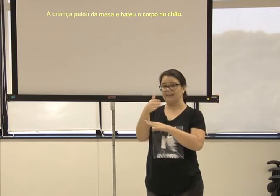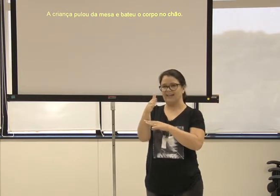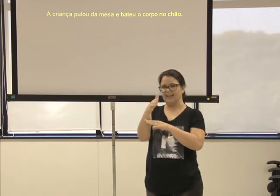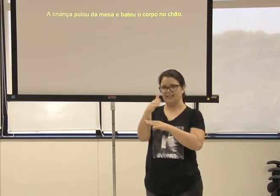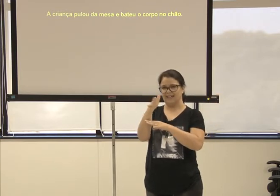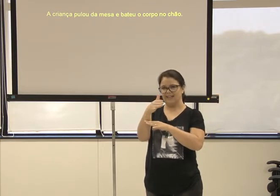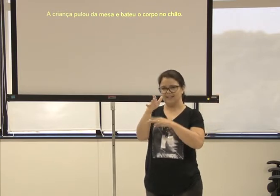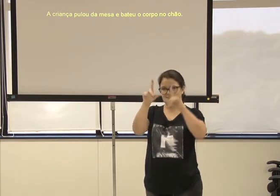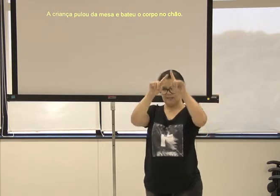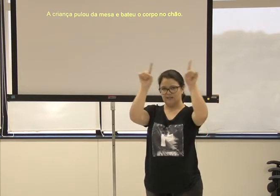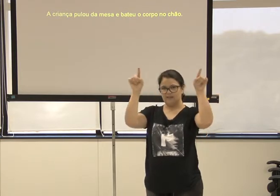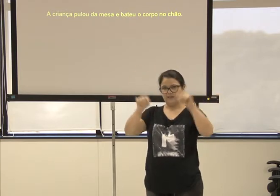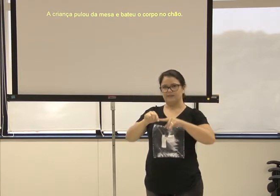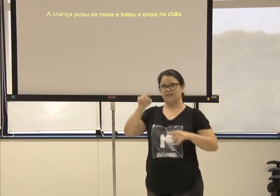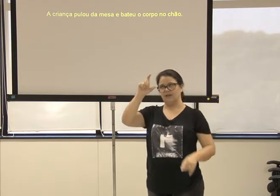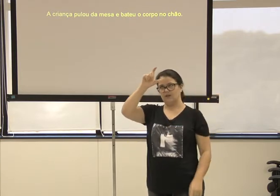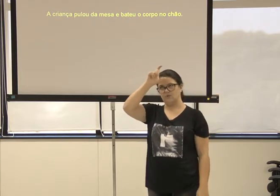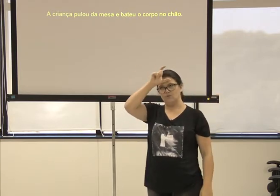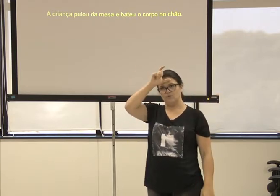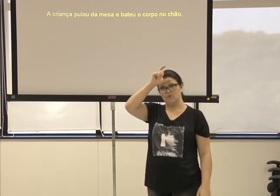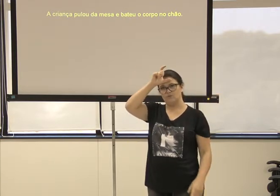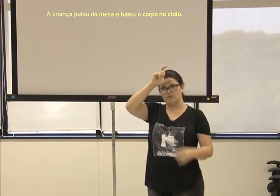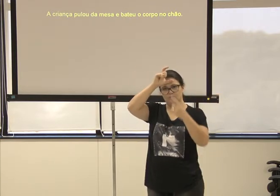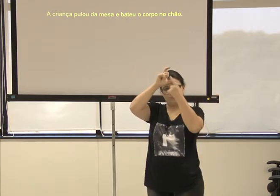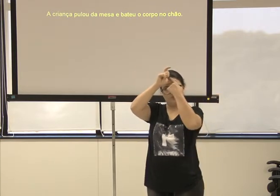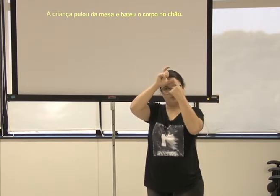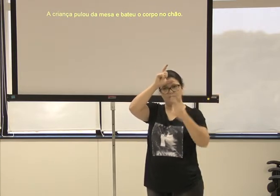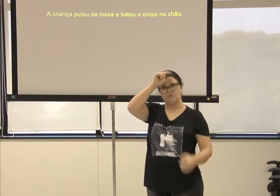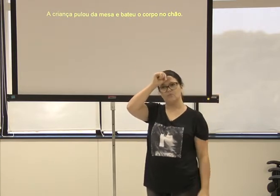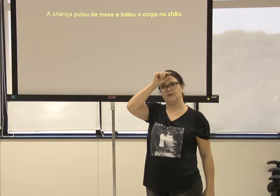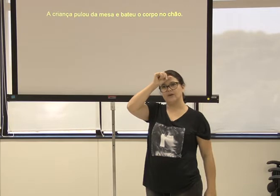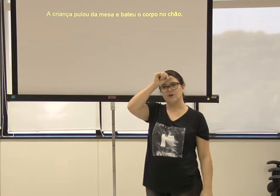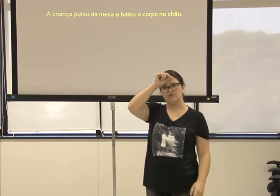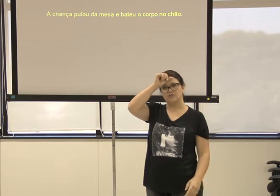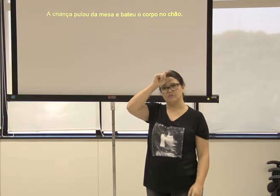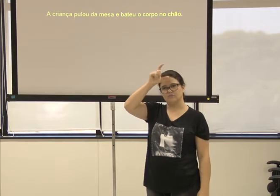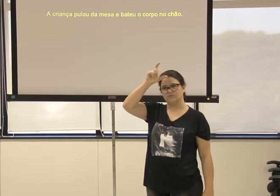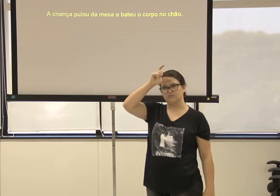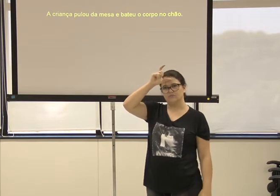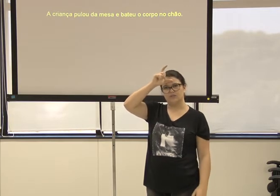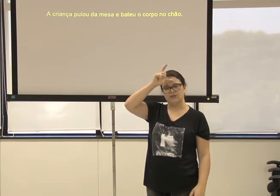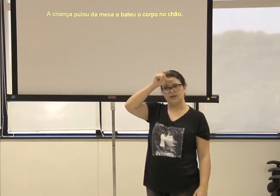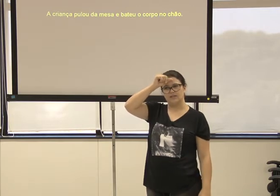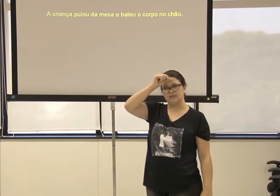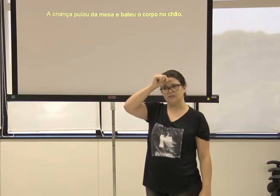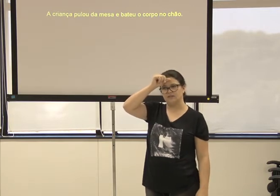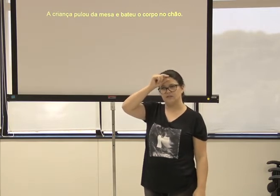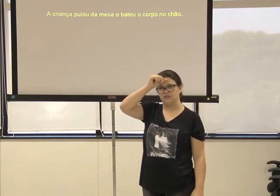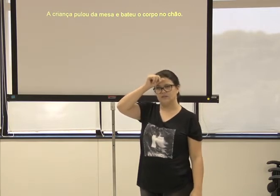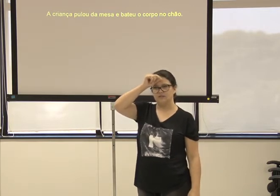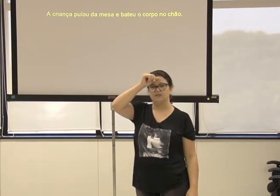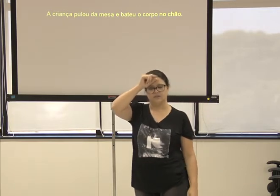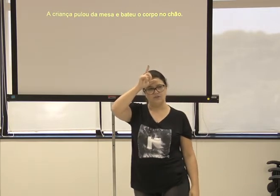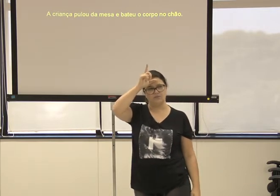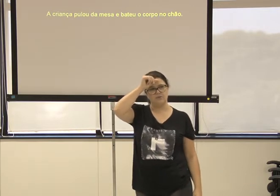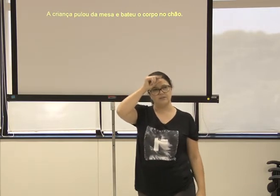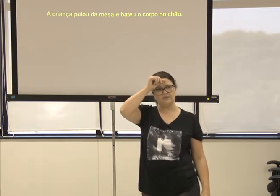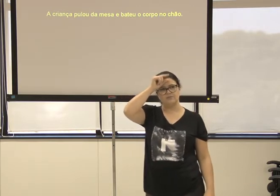bandeira deles tem um negócio que é assim. Vou mostrar depois para